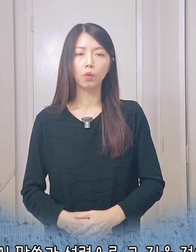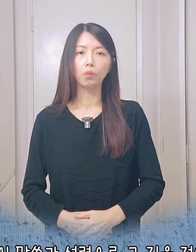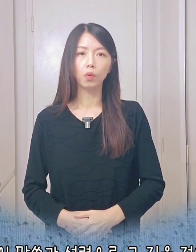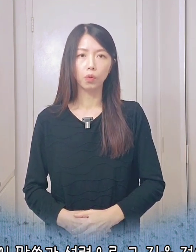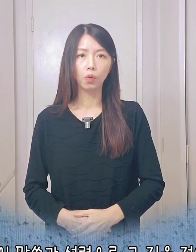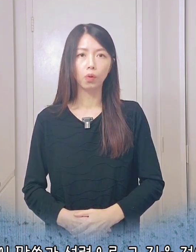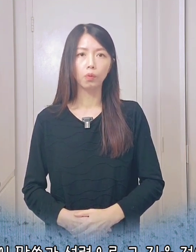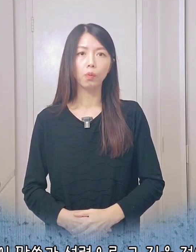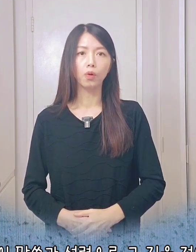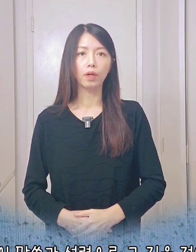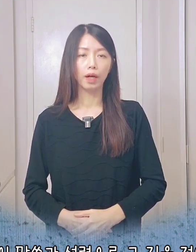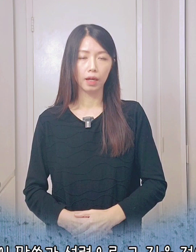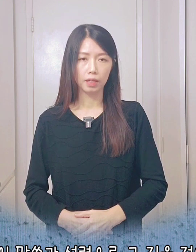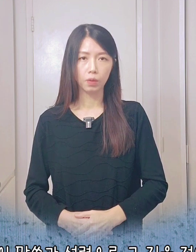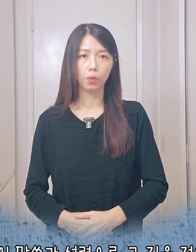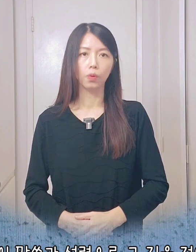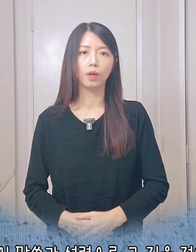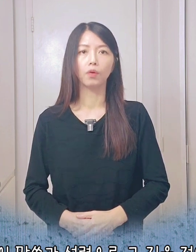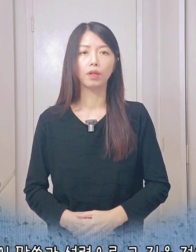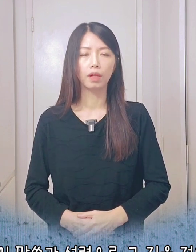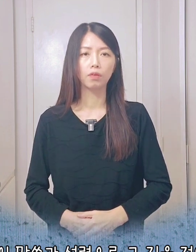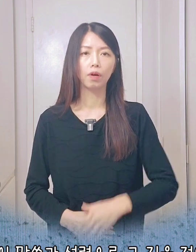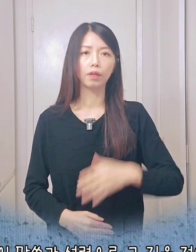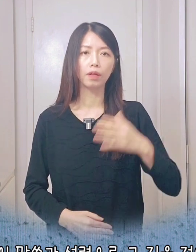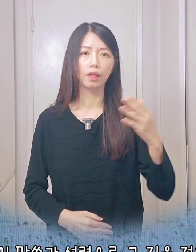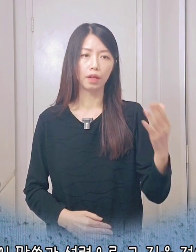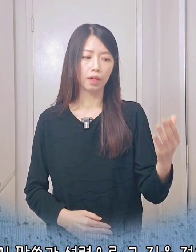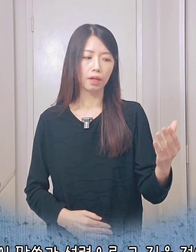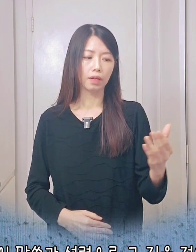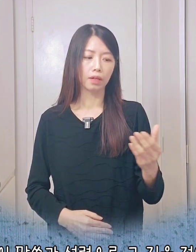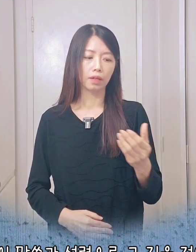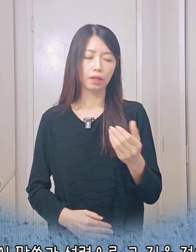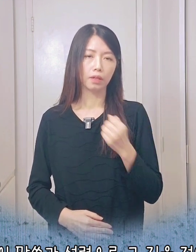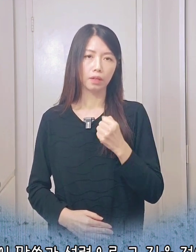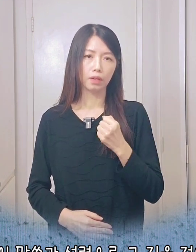성령으로, 모모로, 모모를 가지고 라고 하는 뜻의 수어는